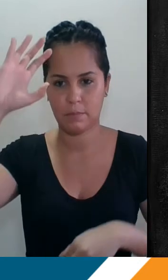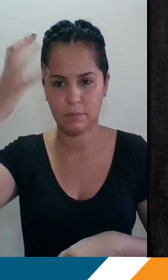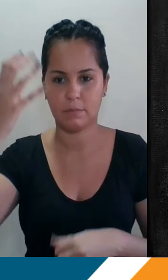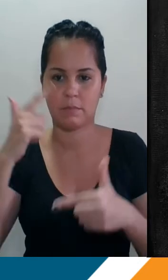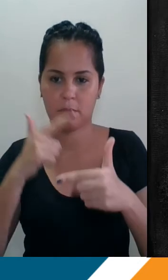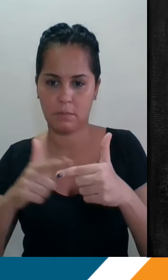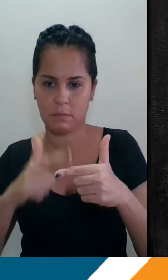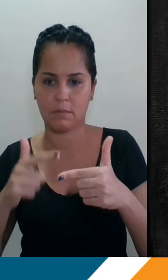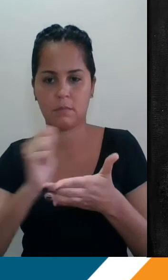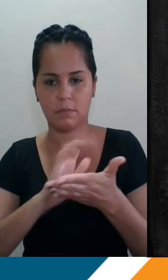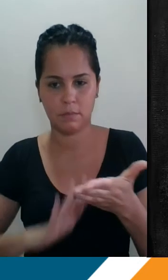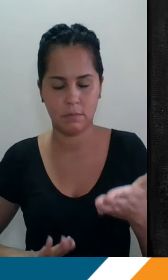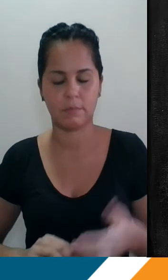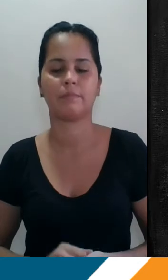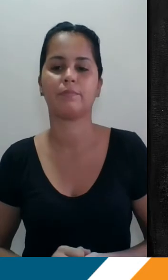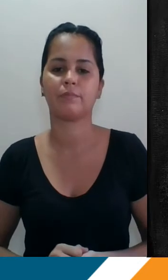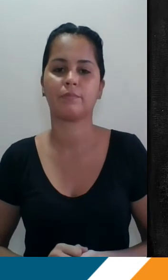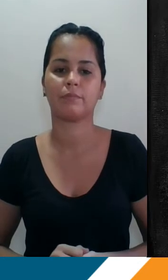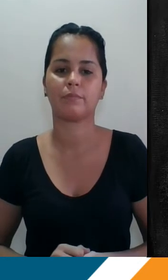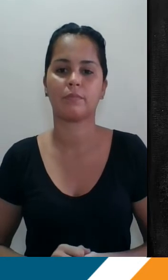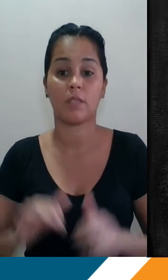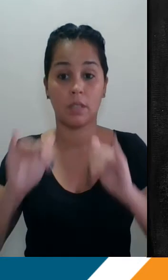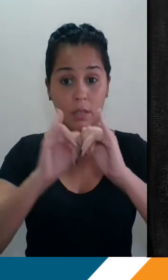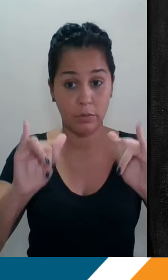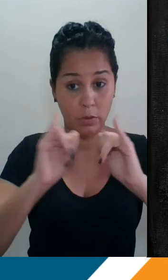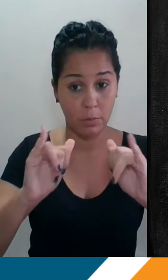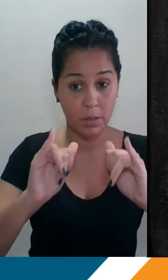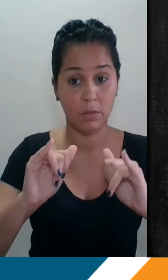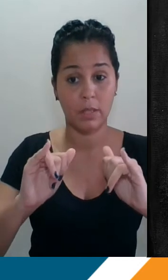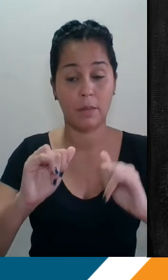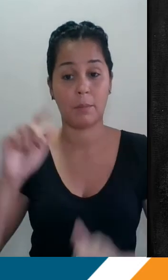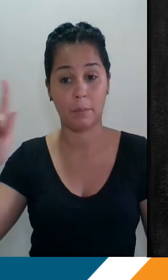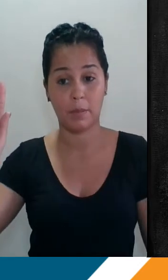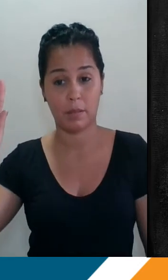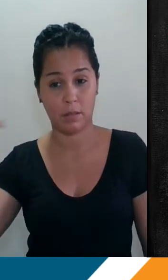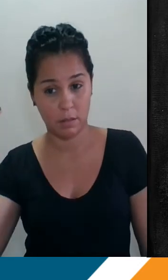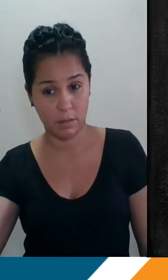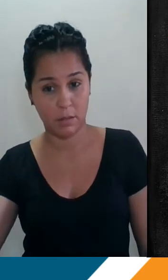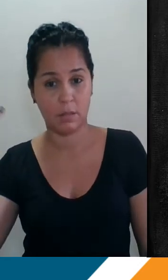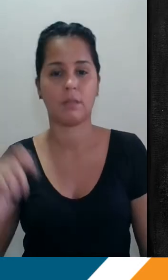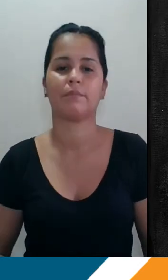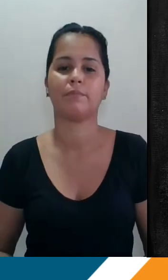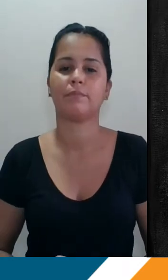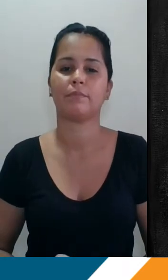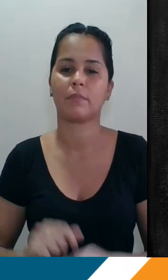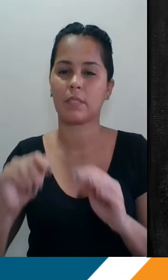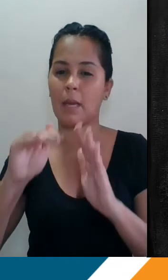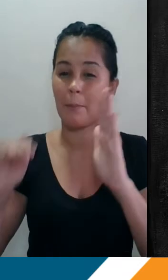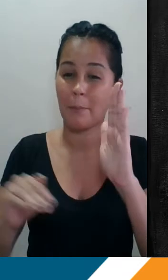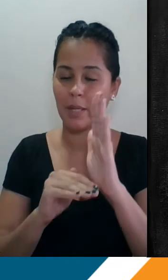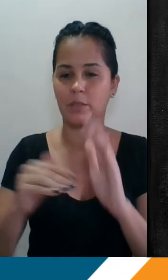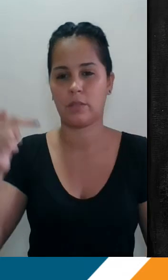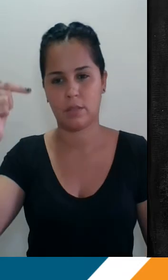problema. Então, as informações são os valores do pH. Então, primeiro, o pH menor do que